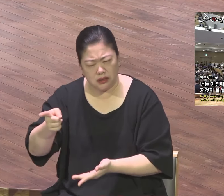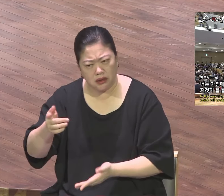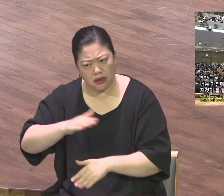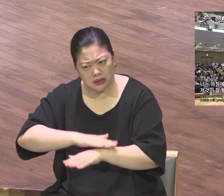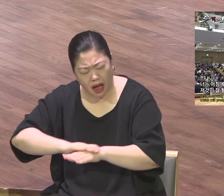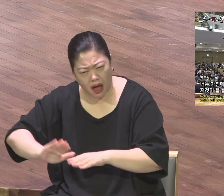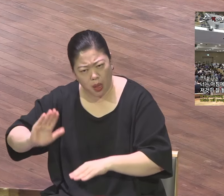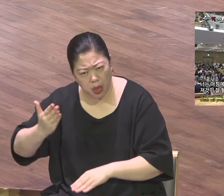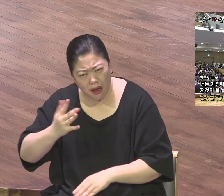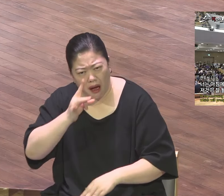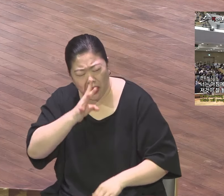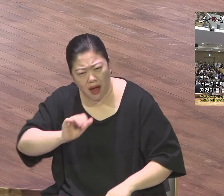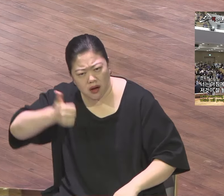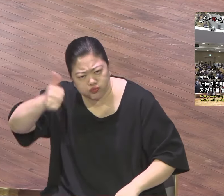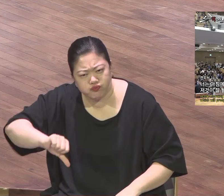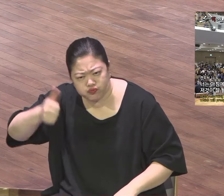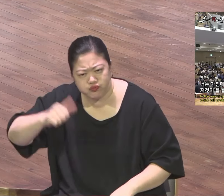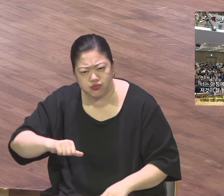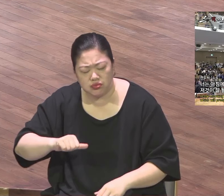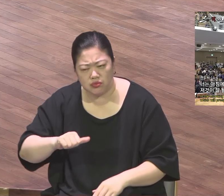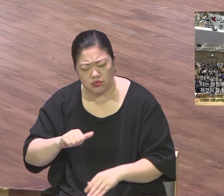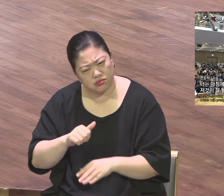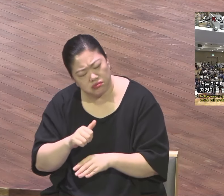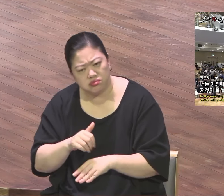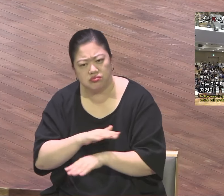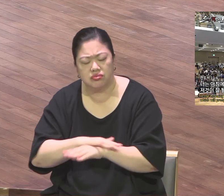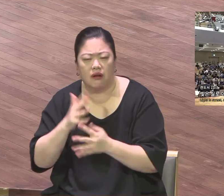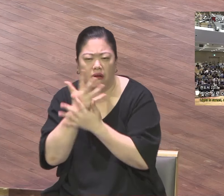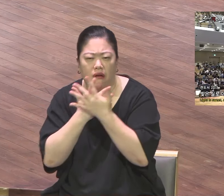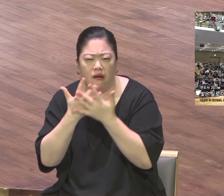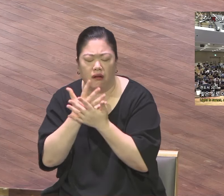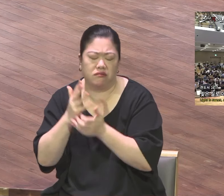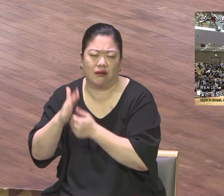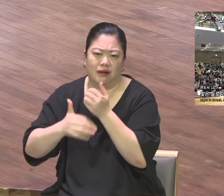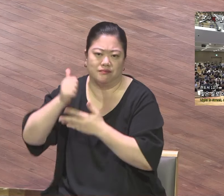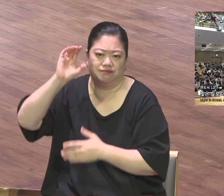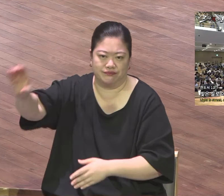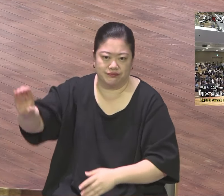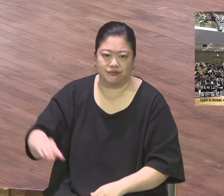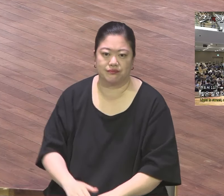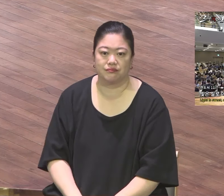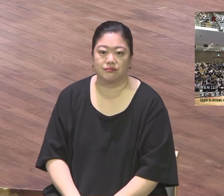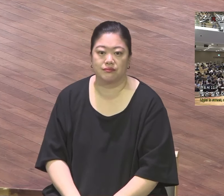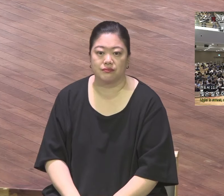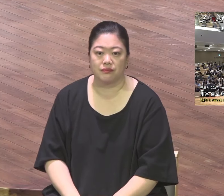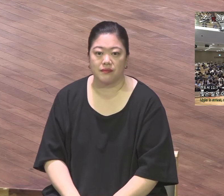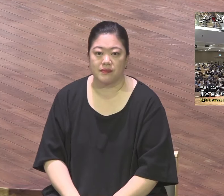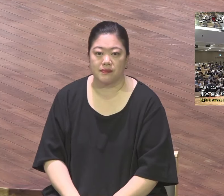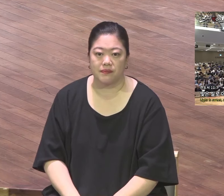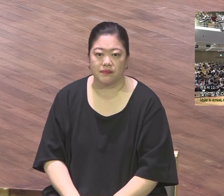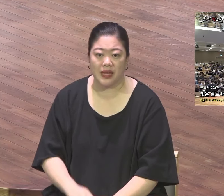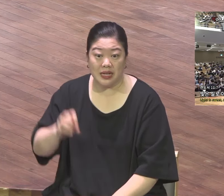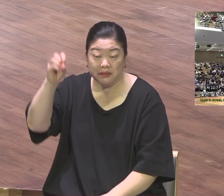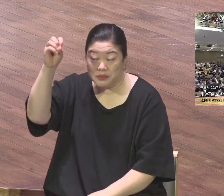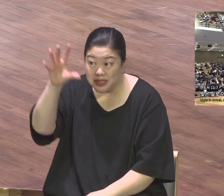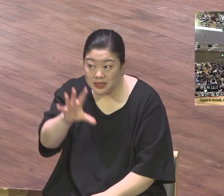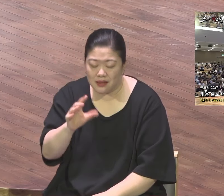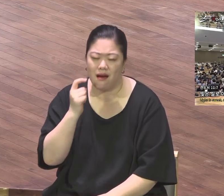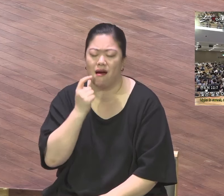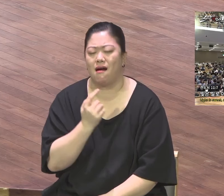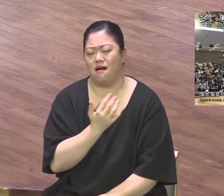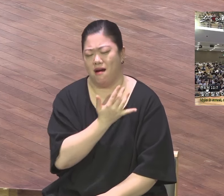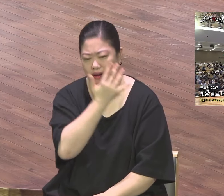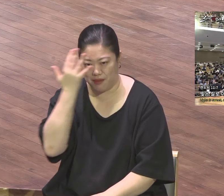잘 됐는지 혹 둘이 다 잘 됐는지 알지 못함이니라. 구절 같이 읽읍시다. 빛은 실로 아름다운